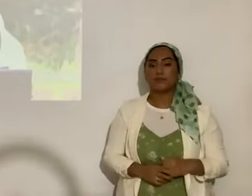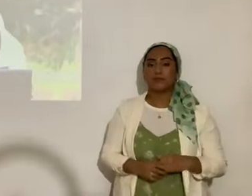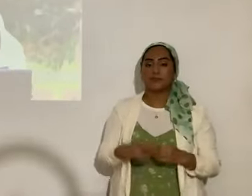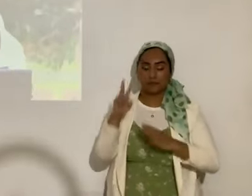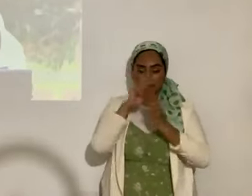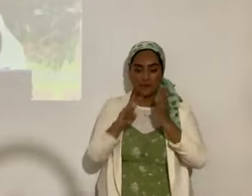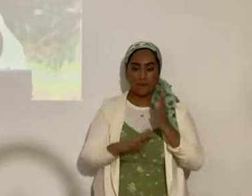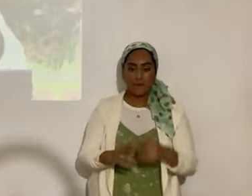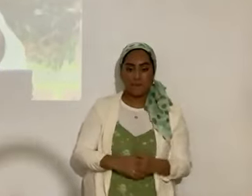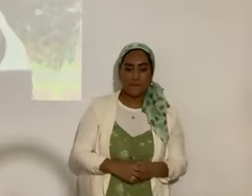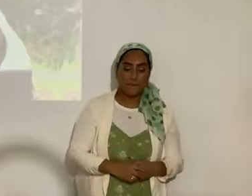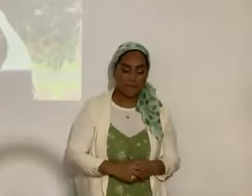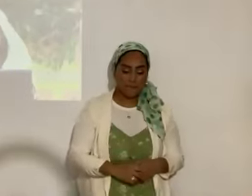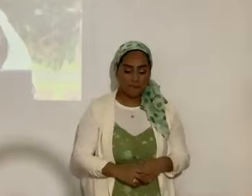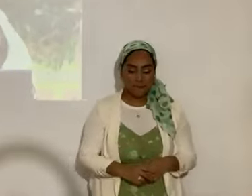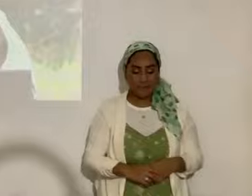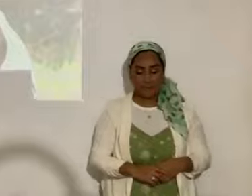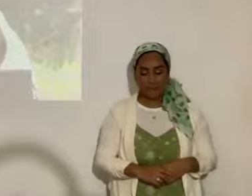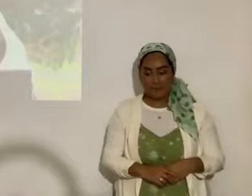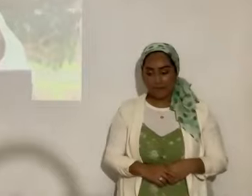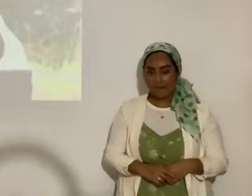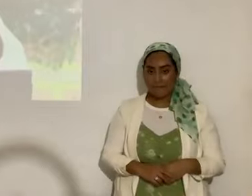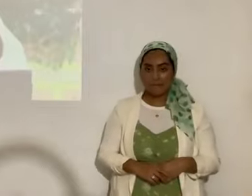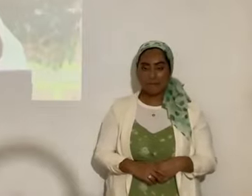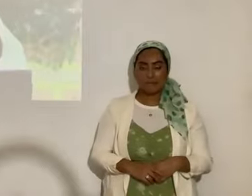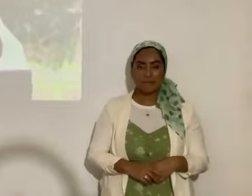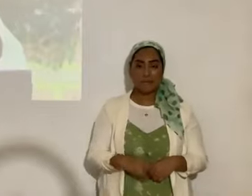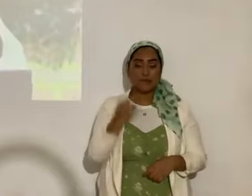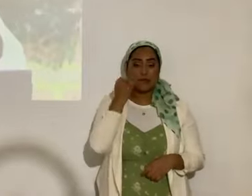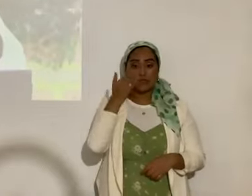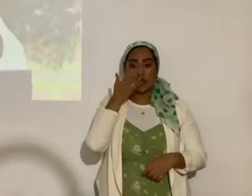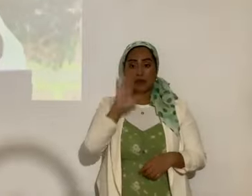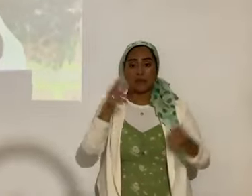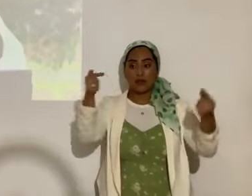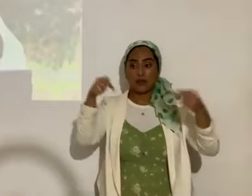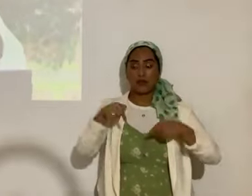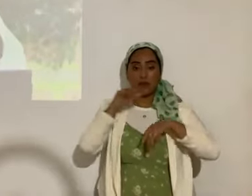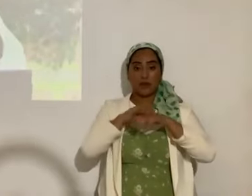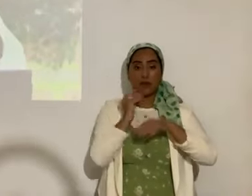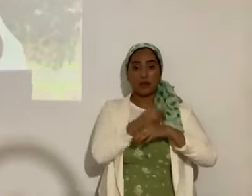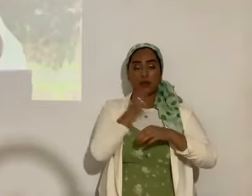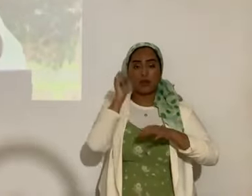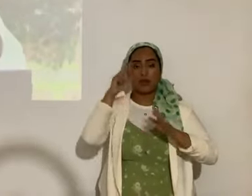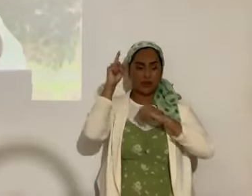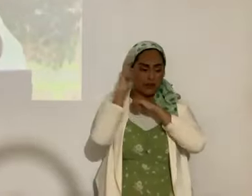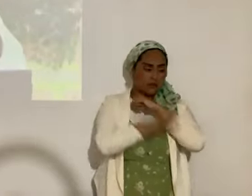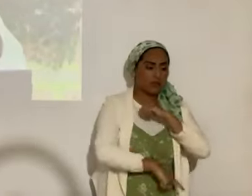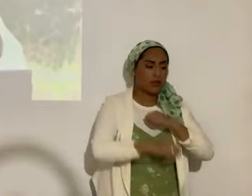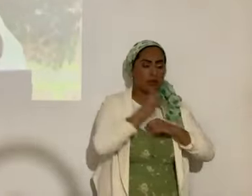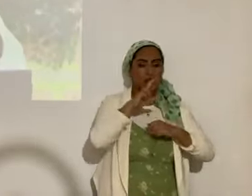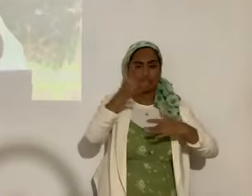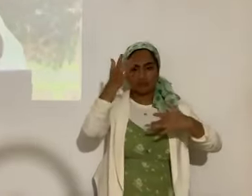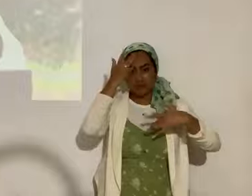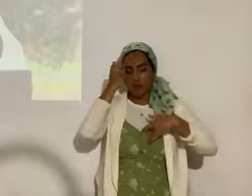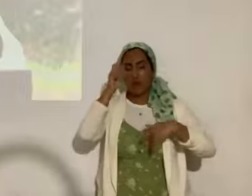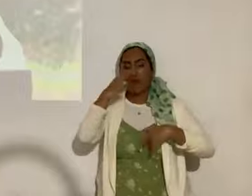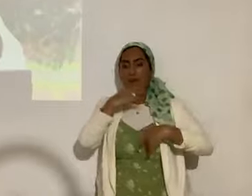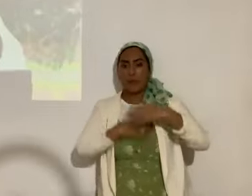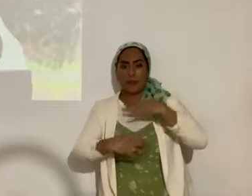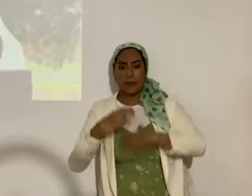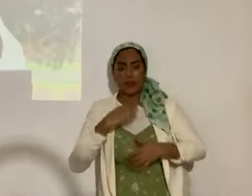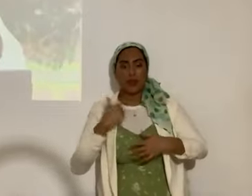así lo leemos todos juntos Amén dice así si mal viniera sobre nosotros o espada de castigo o pestilencia o hambre